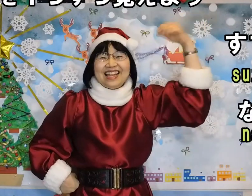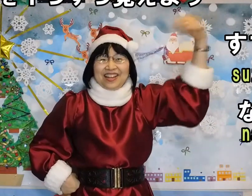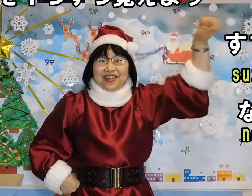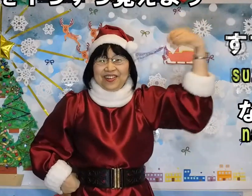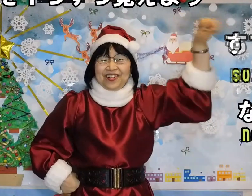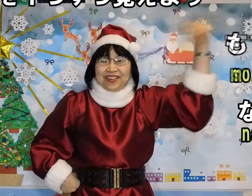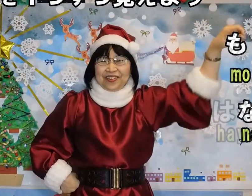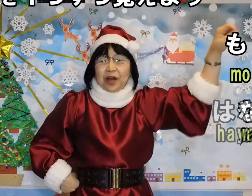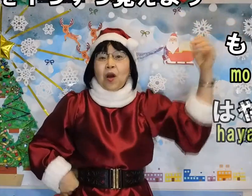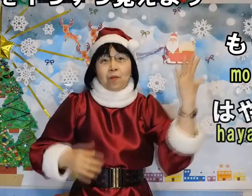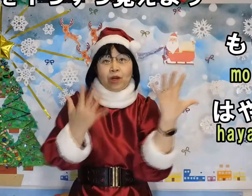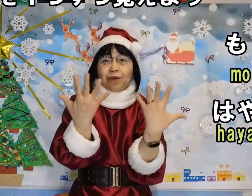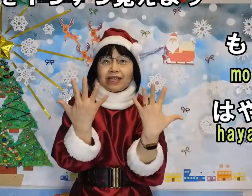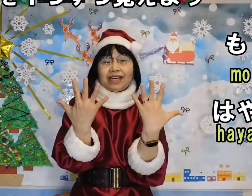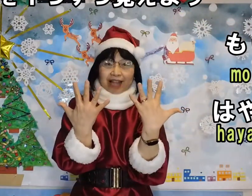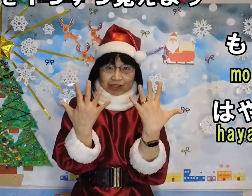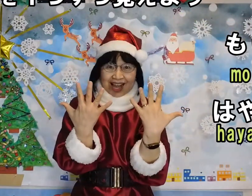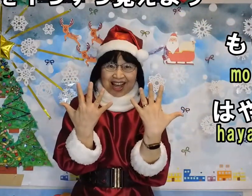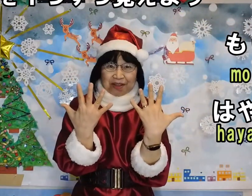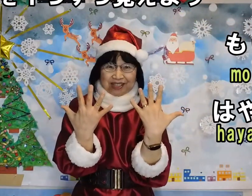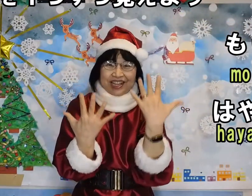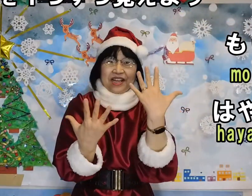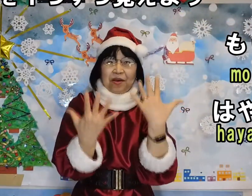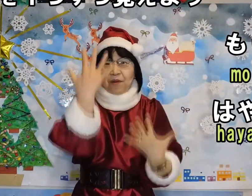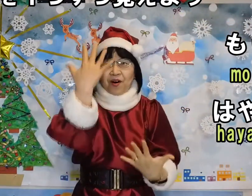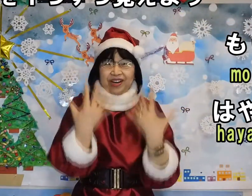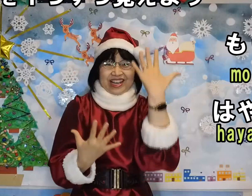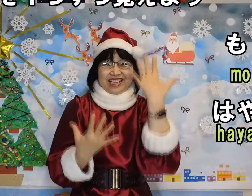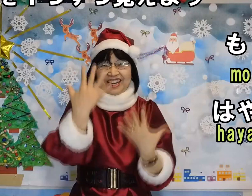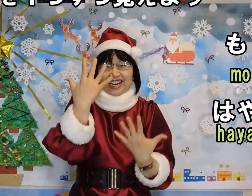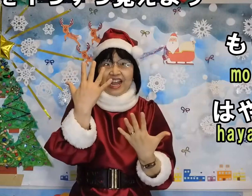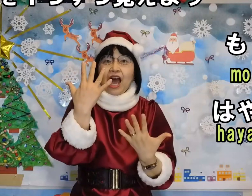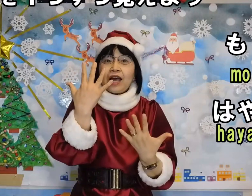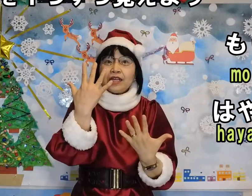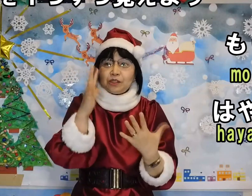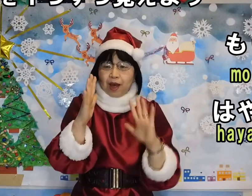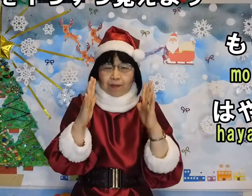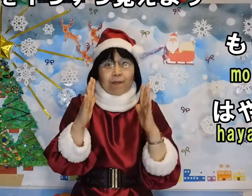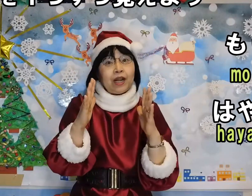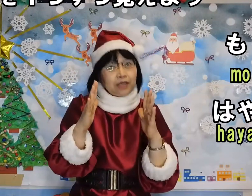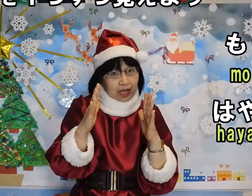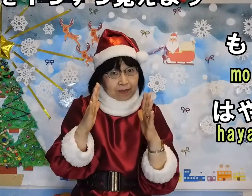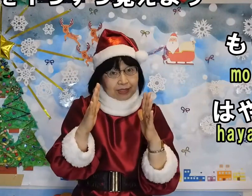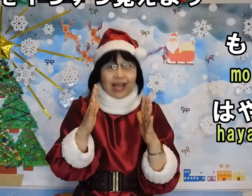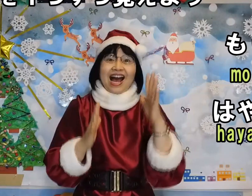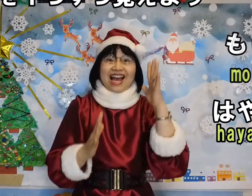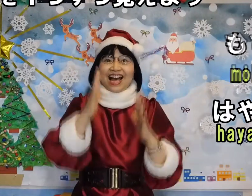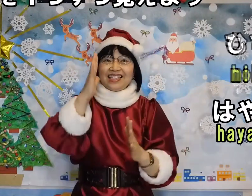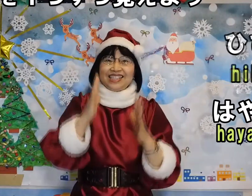る。森は木がたくさん生えてます。森に、林はまばらに生えてます。林